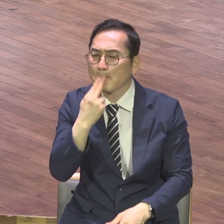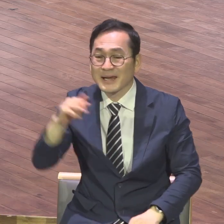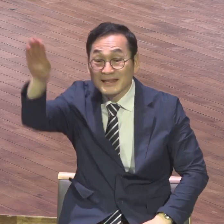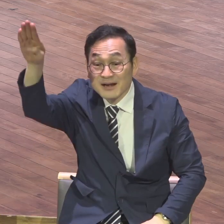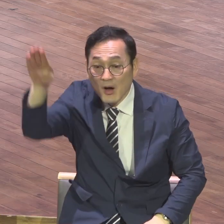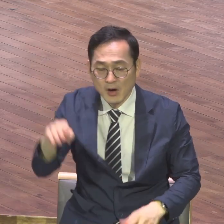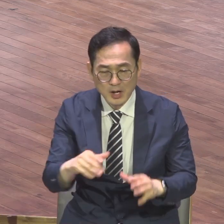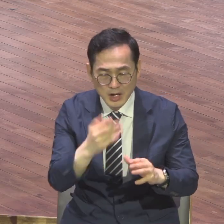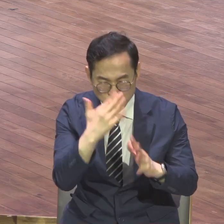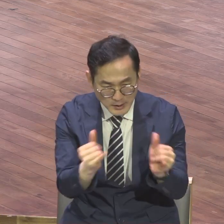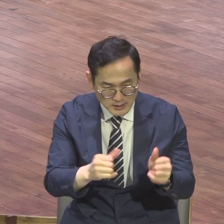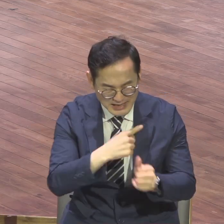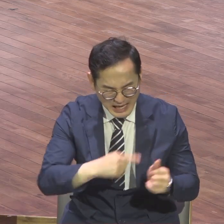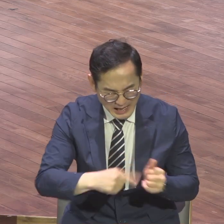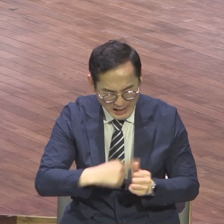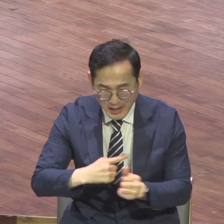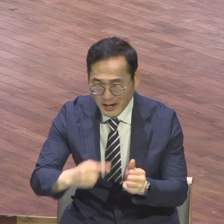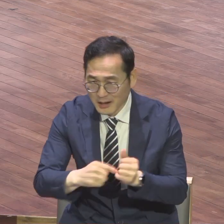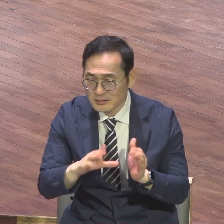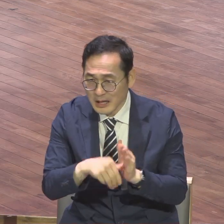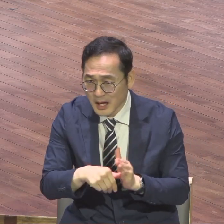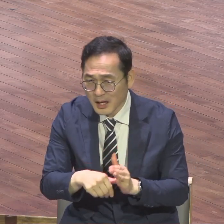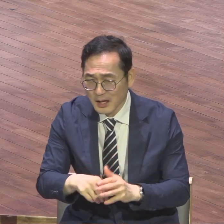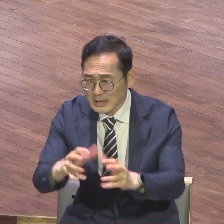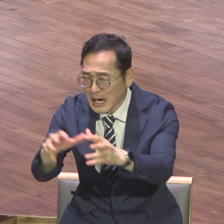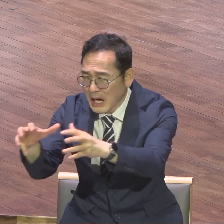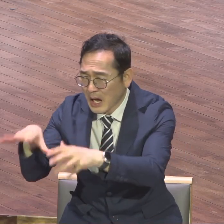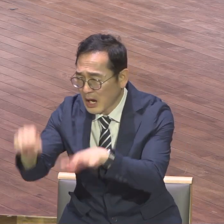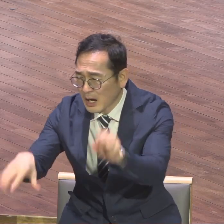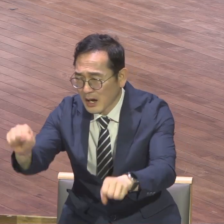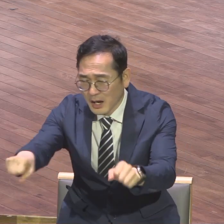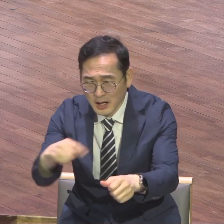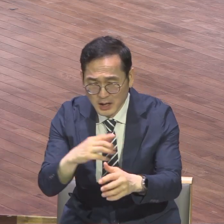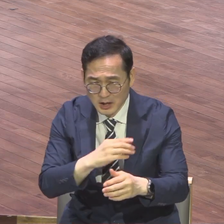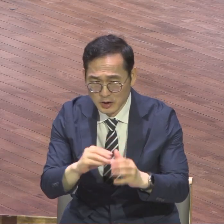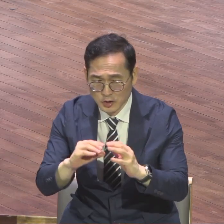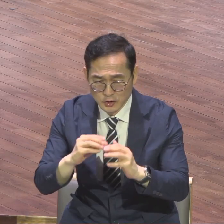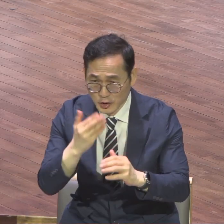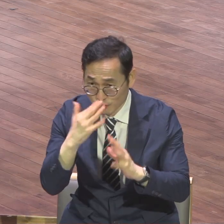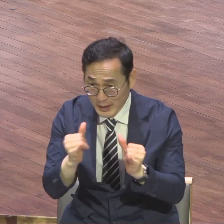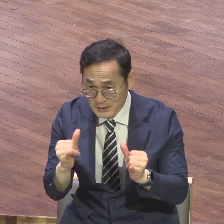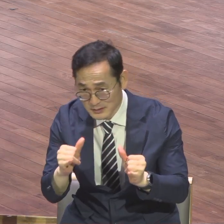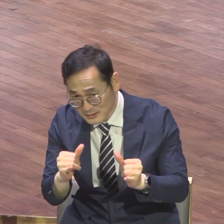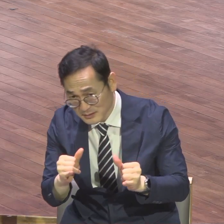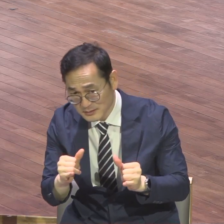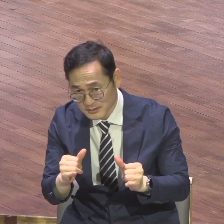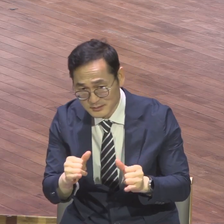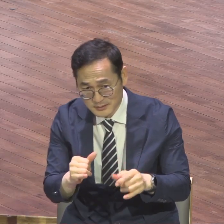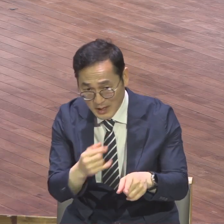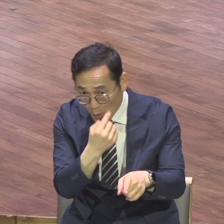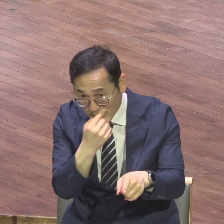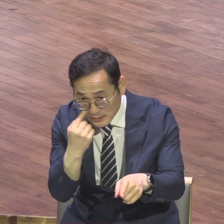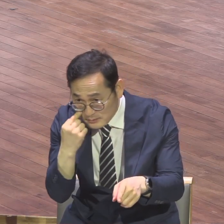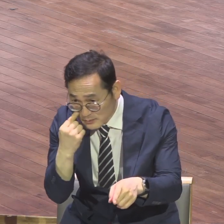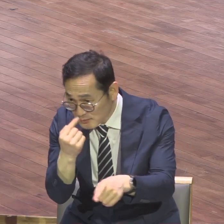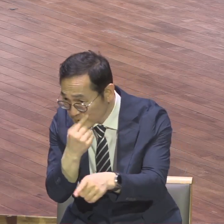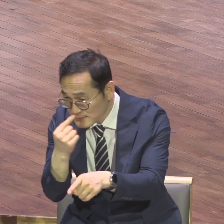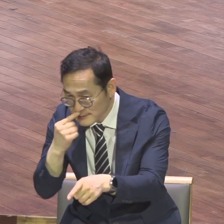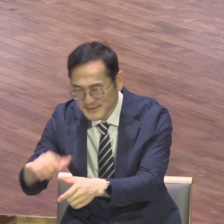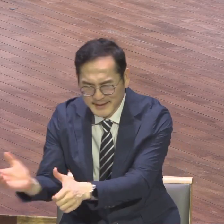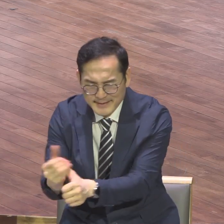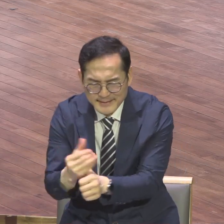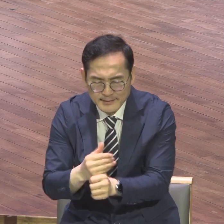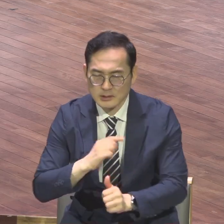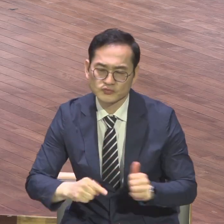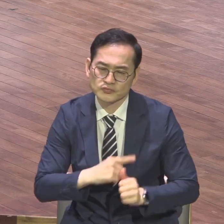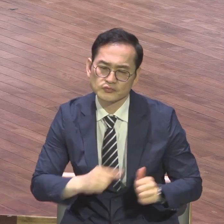잡아 죽일 때 나라별로 다 유대인 다 잡아내잖아요. 100개 보면 아니까. 전부 다